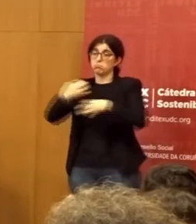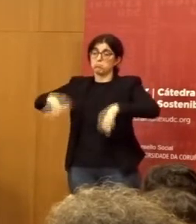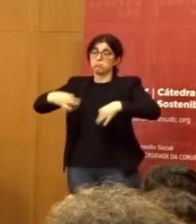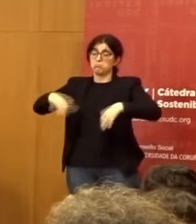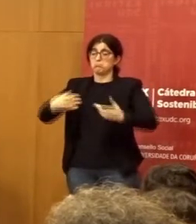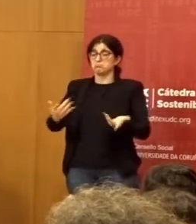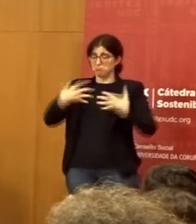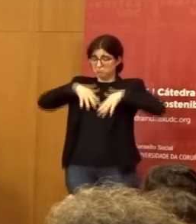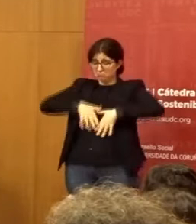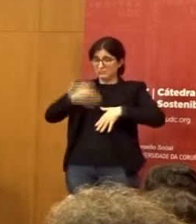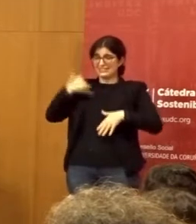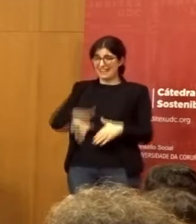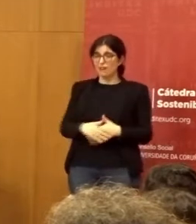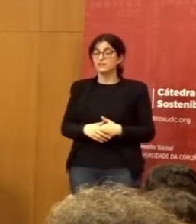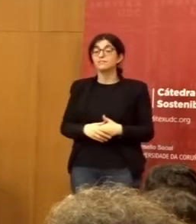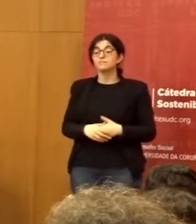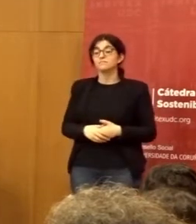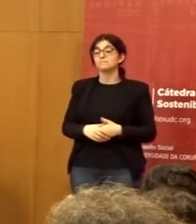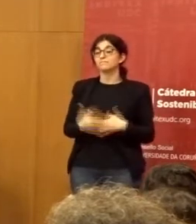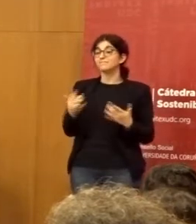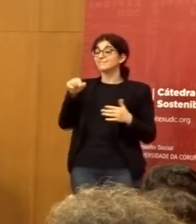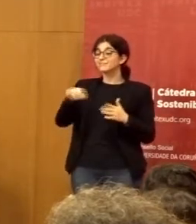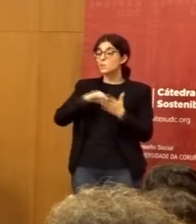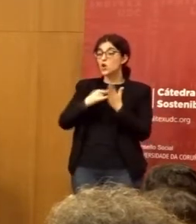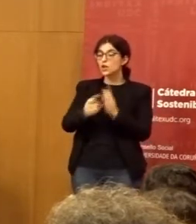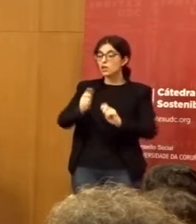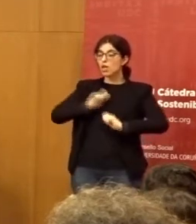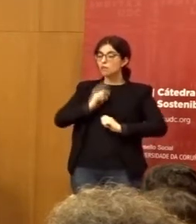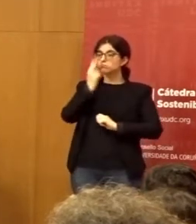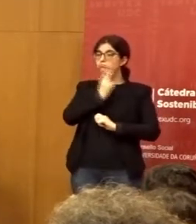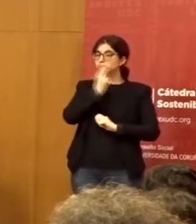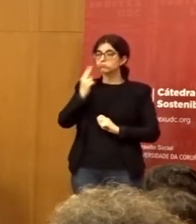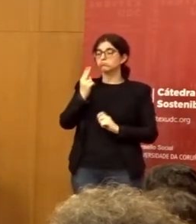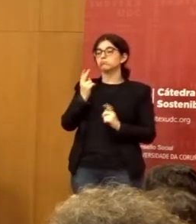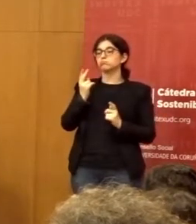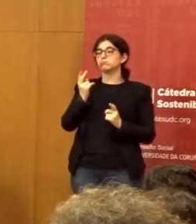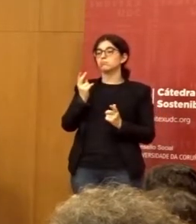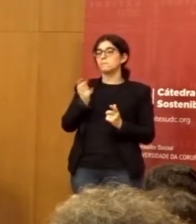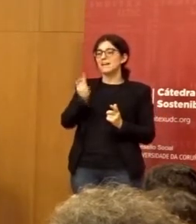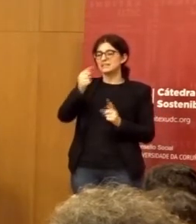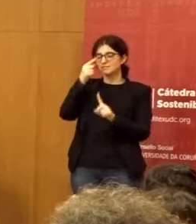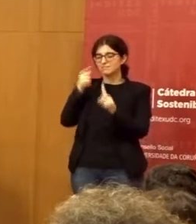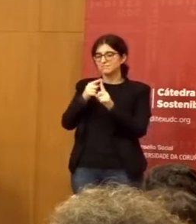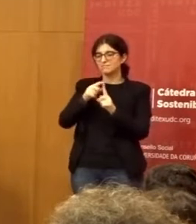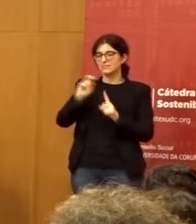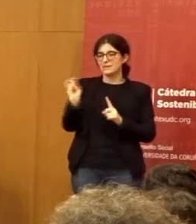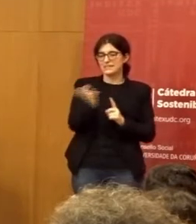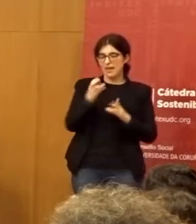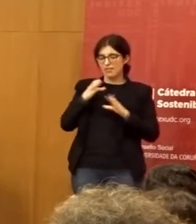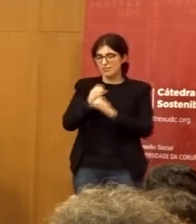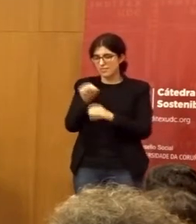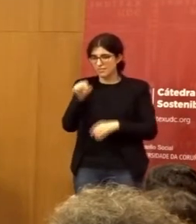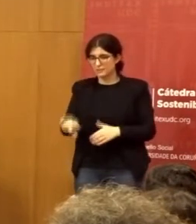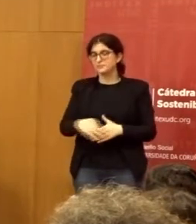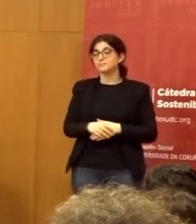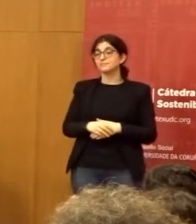proyecto que tenga ese matiz de compromiso funcional a favor de la diversidad, ¿no? Y APSA, pues